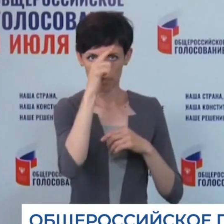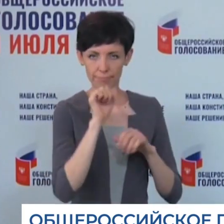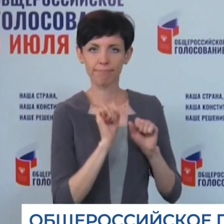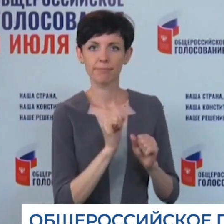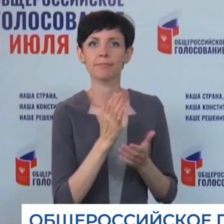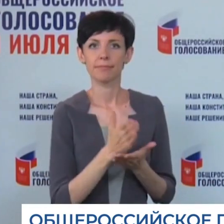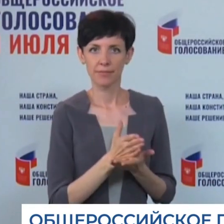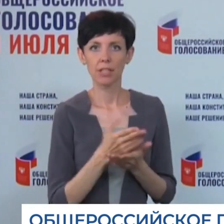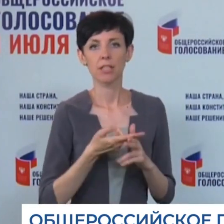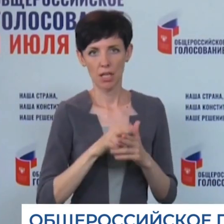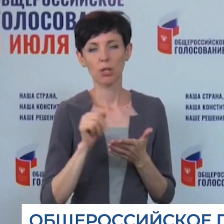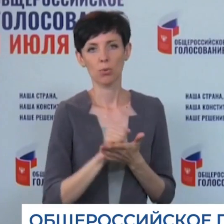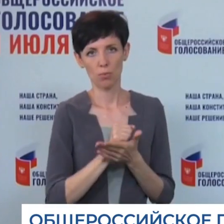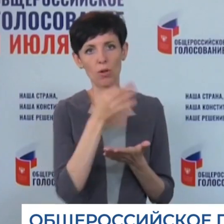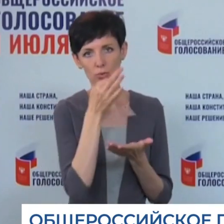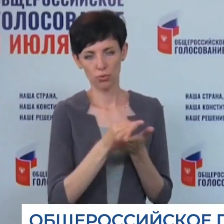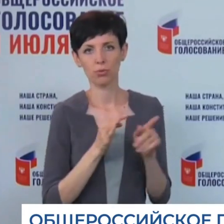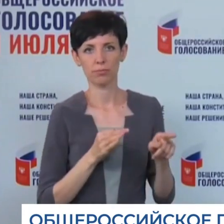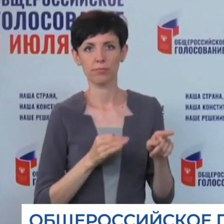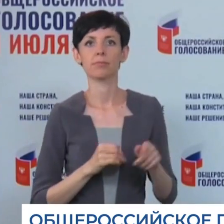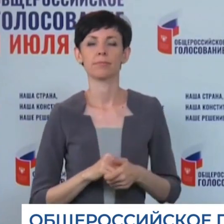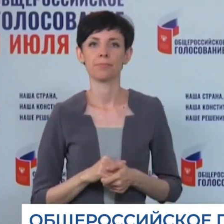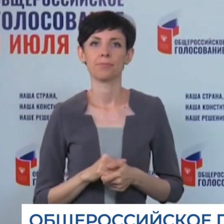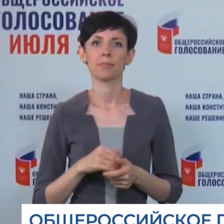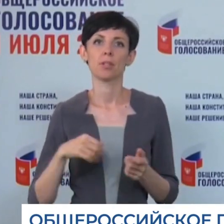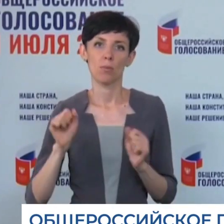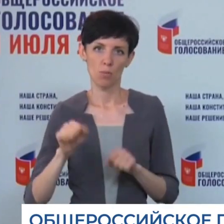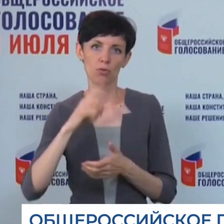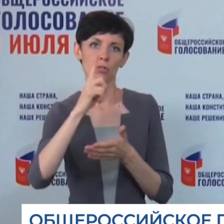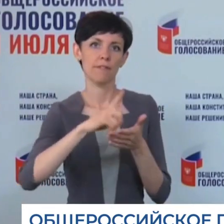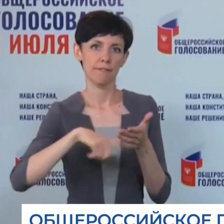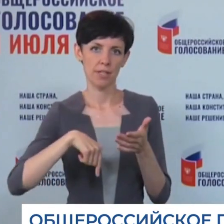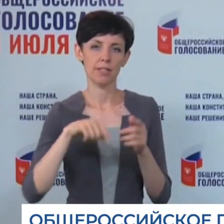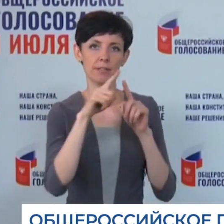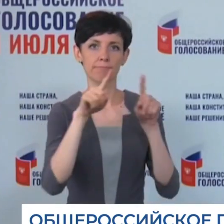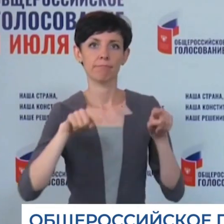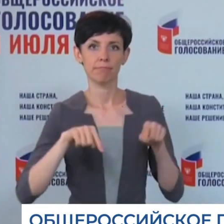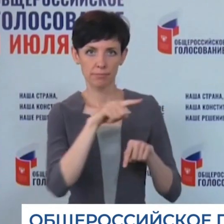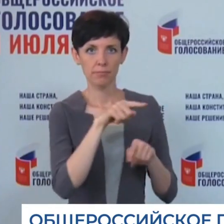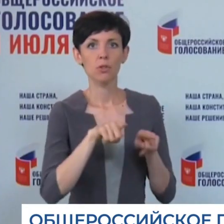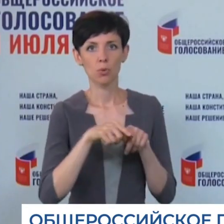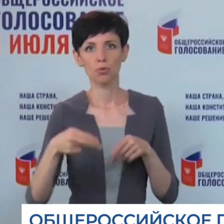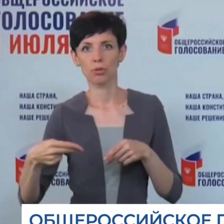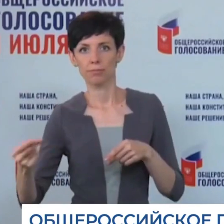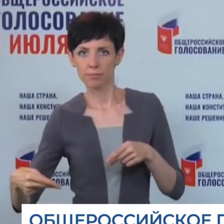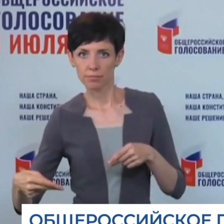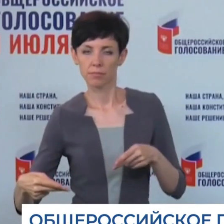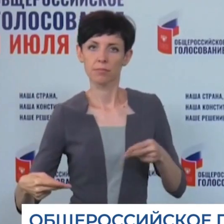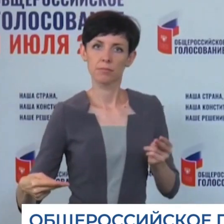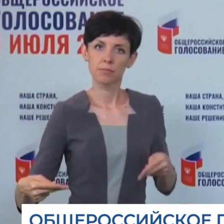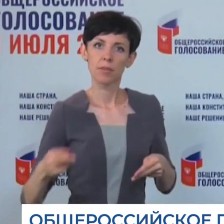является документом строгой отчетности. Это полноценный бюллетень, он также заверяется подписями двух членов